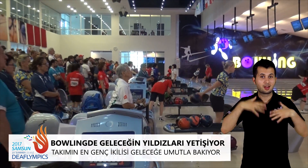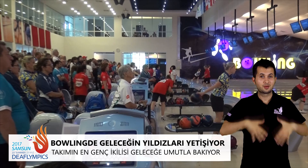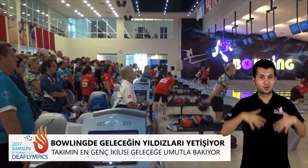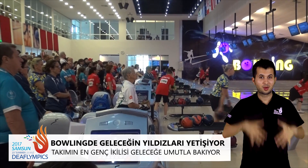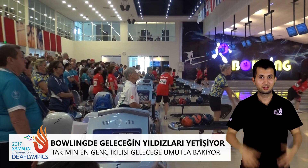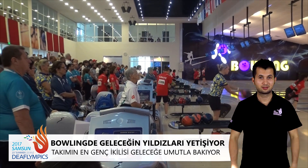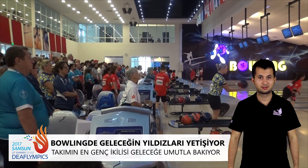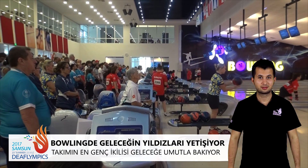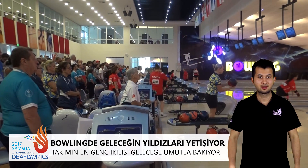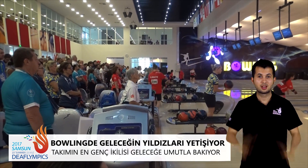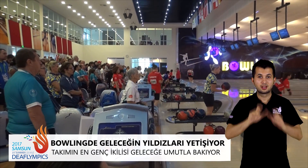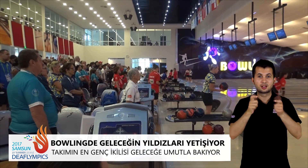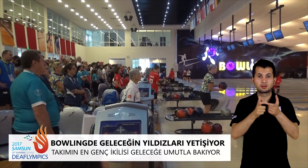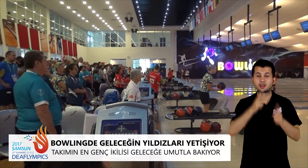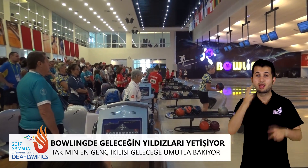ter döküyor.